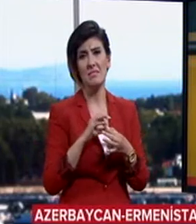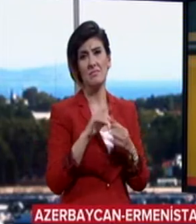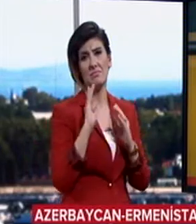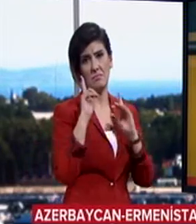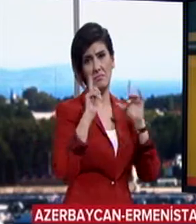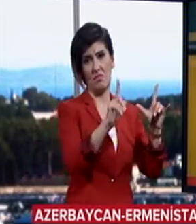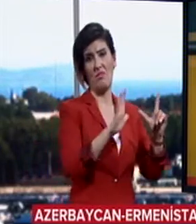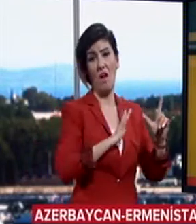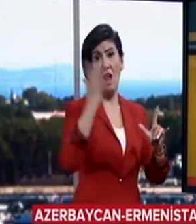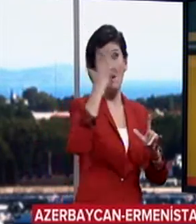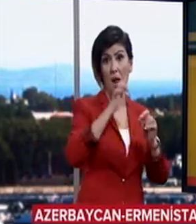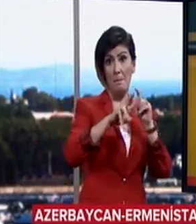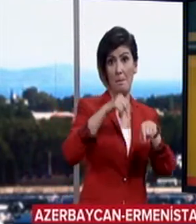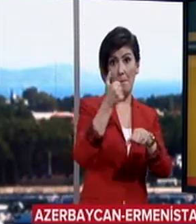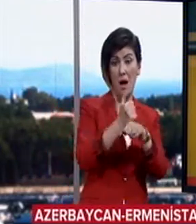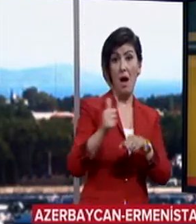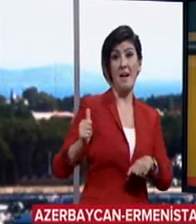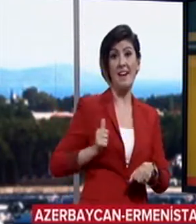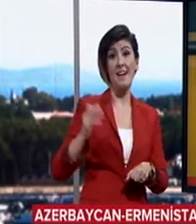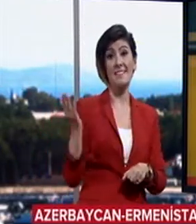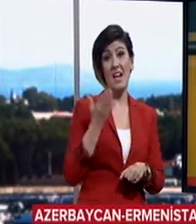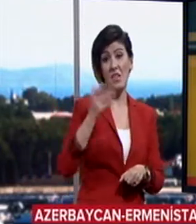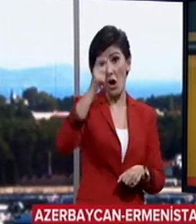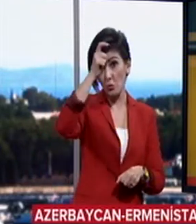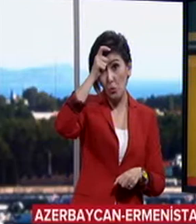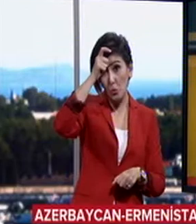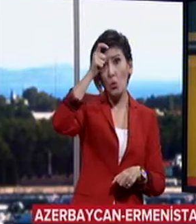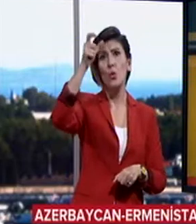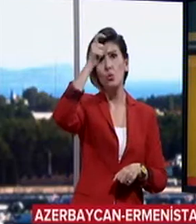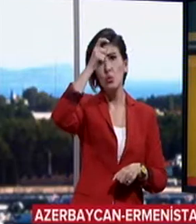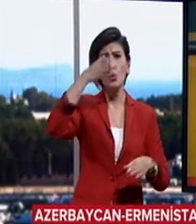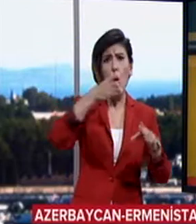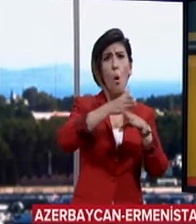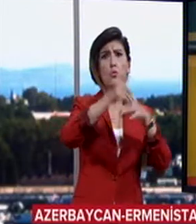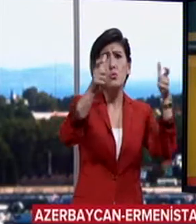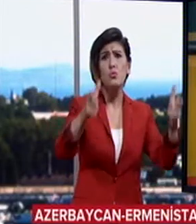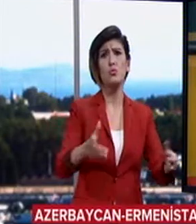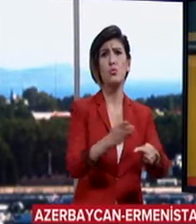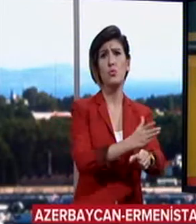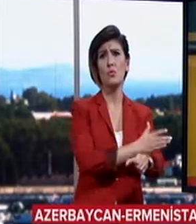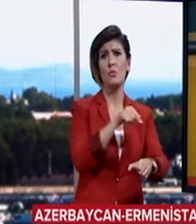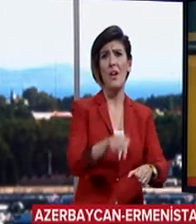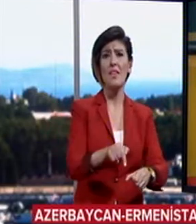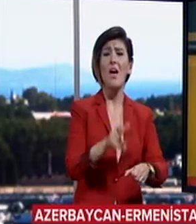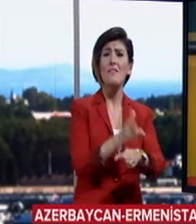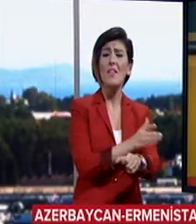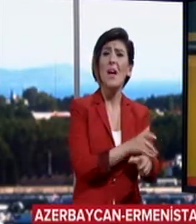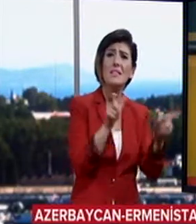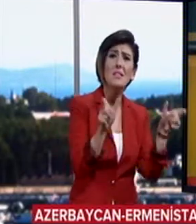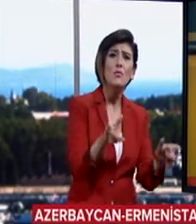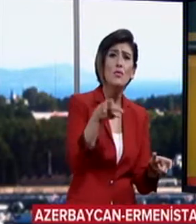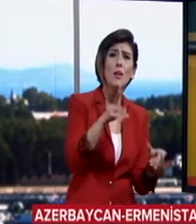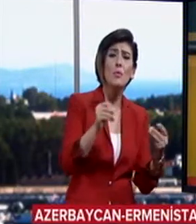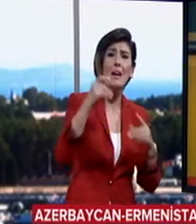sergilemelidir. Karabağ, Kars kadar Türktür ve Türk'ün öz yurdudur. Vatanlarını savunurken şehit olan